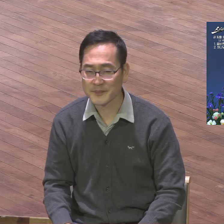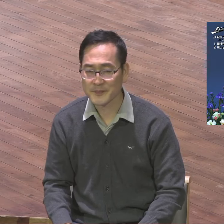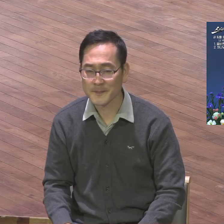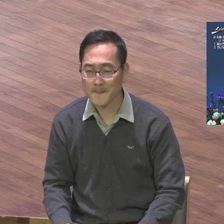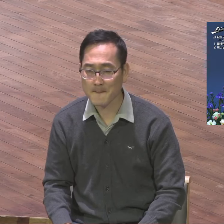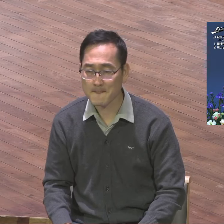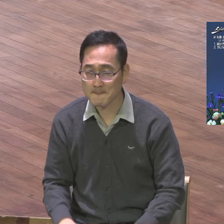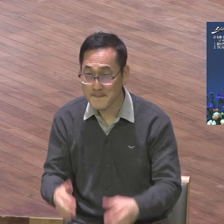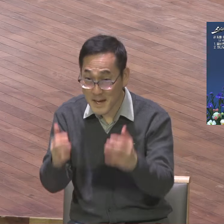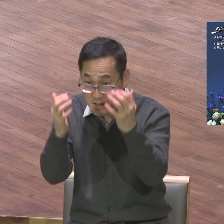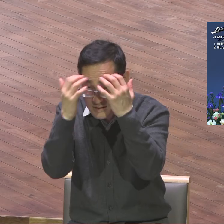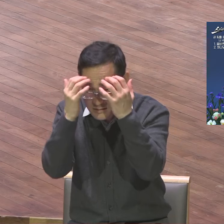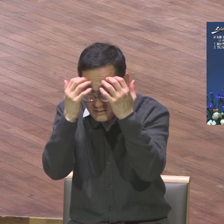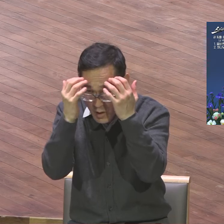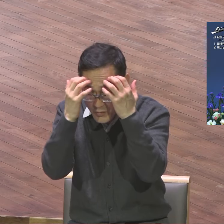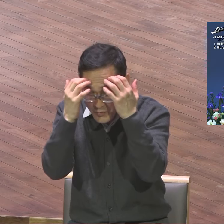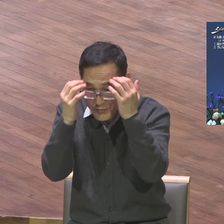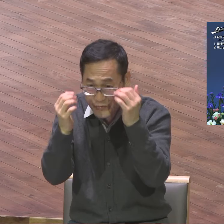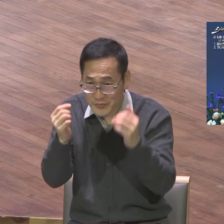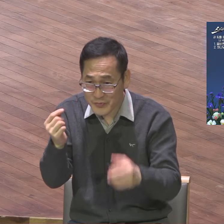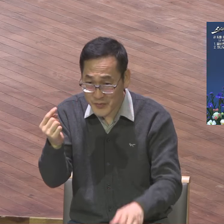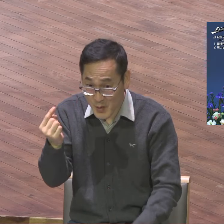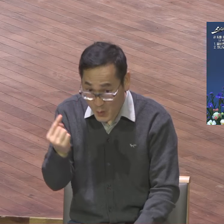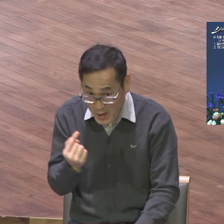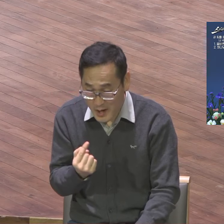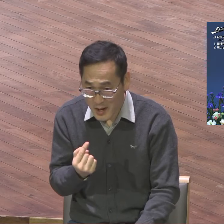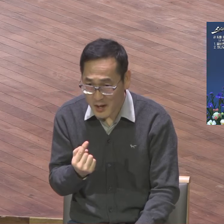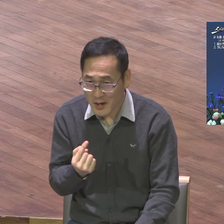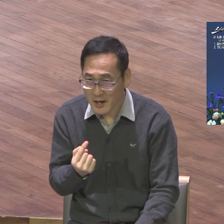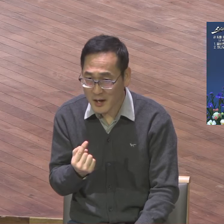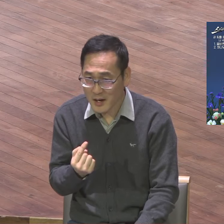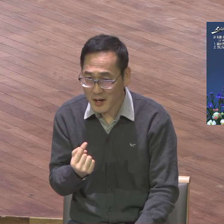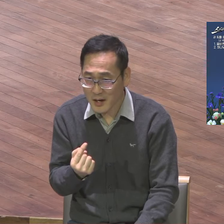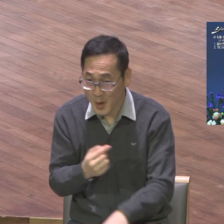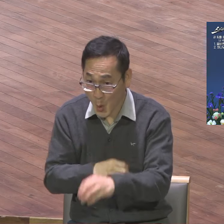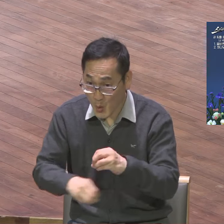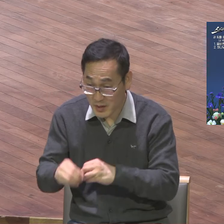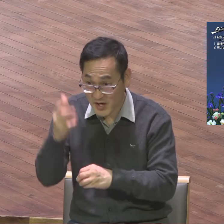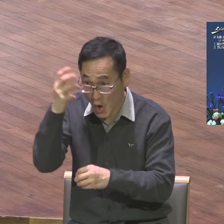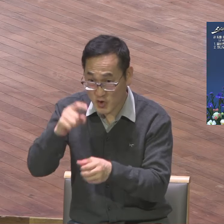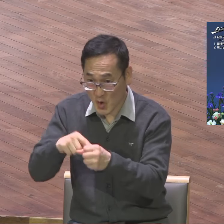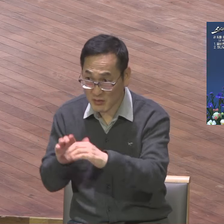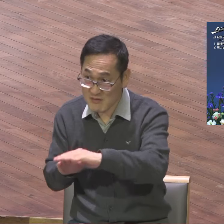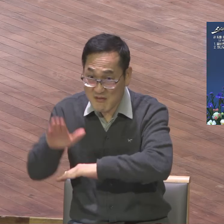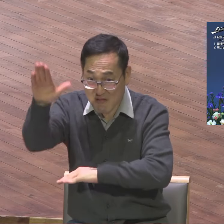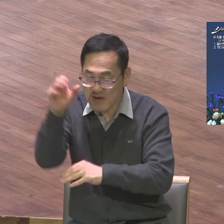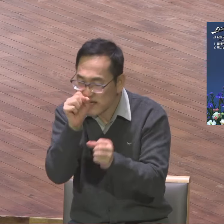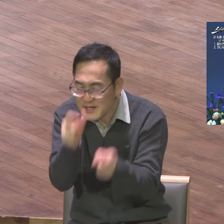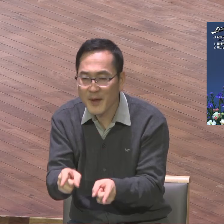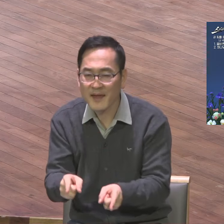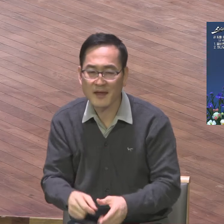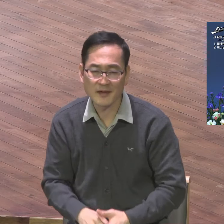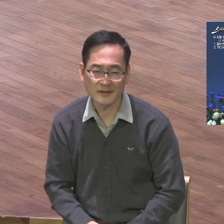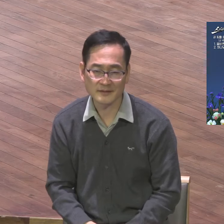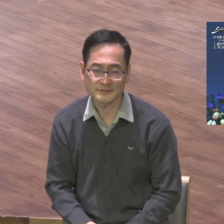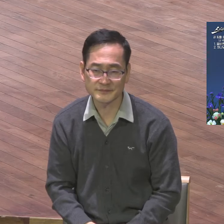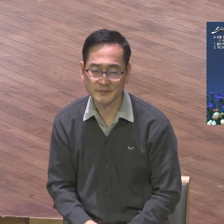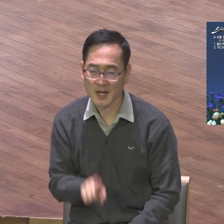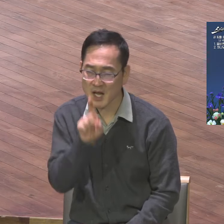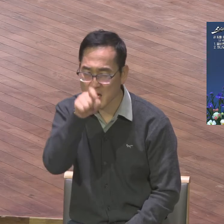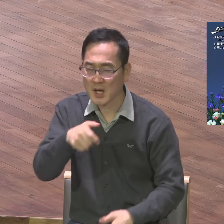시련이 오히려 더 영적 도약할 수 있는 계기가 된다. 우리가 잘 보면요.